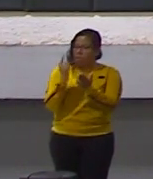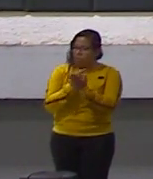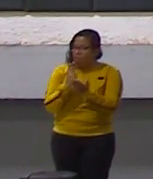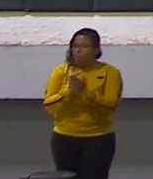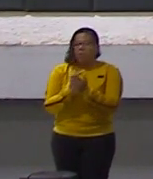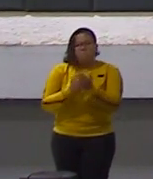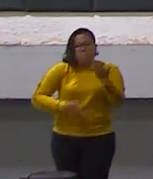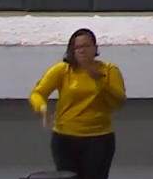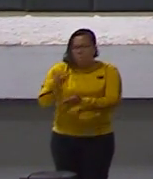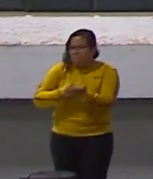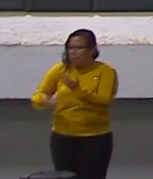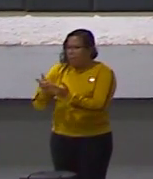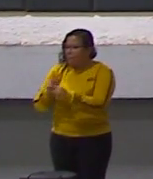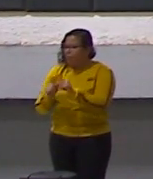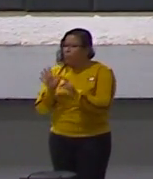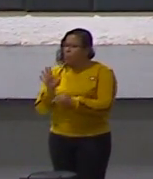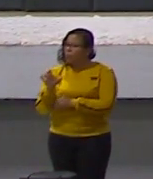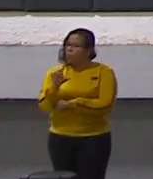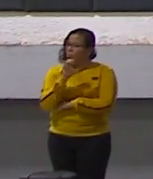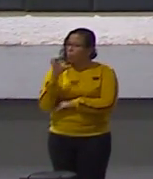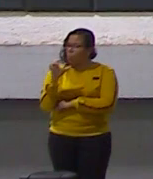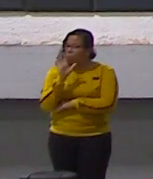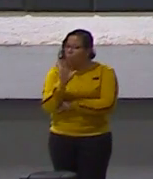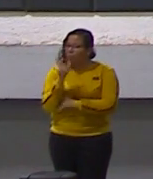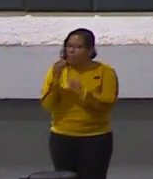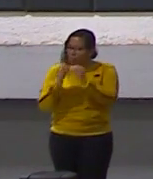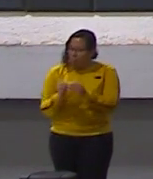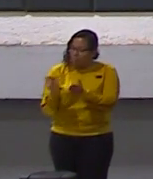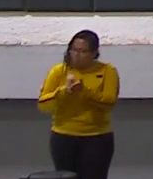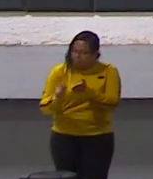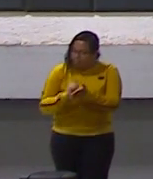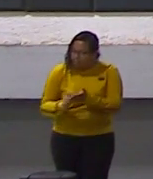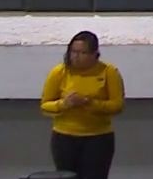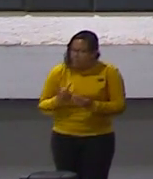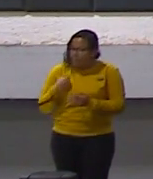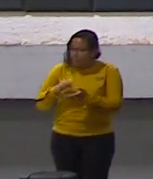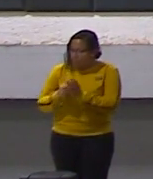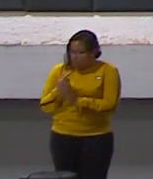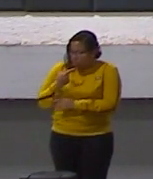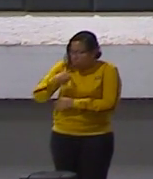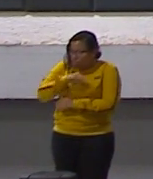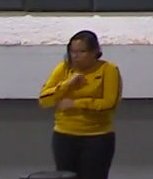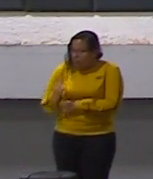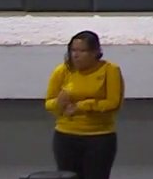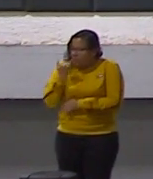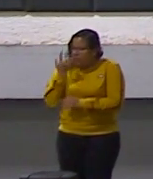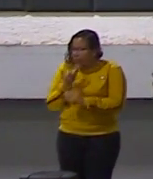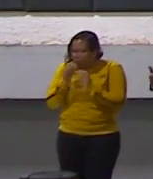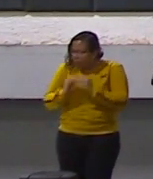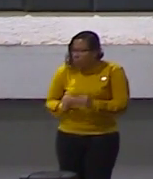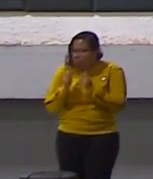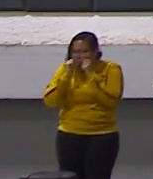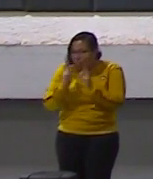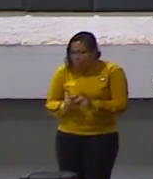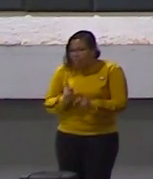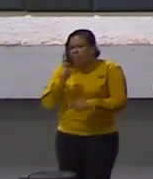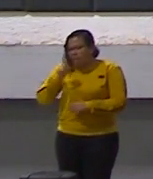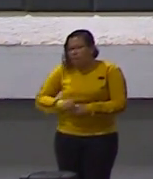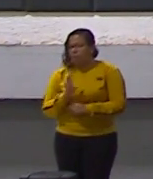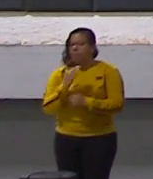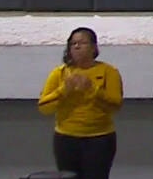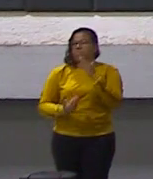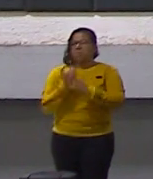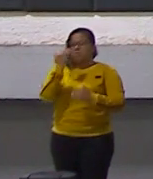la cultura escrita está muy integrada a nuestra naturaleza humana y precisamente a esa toma de